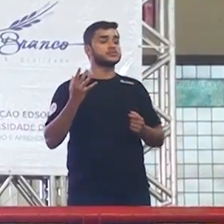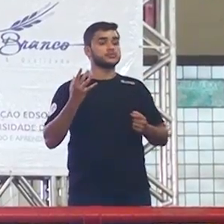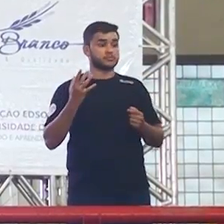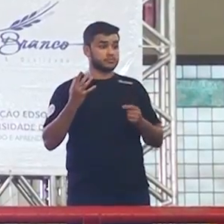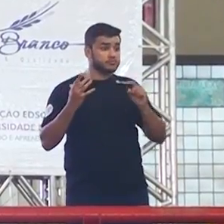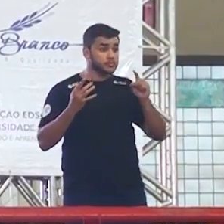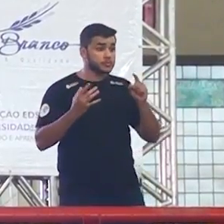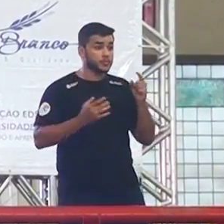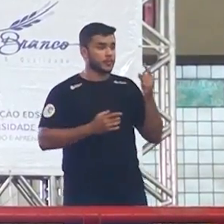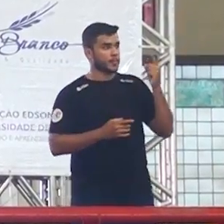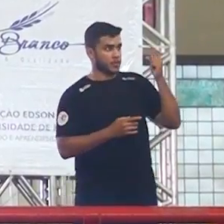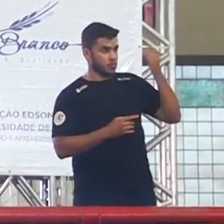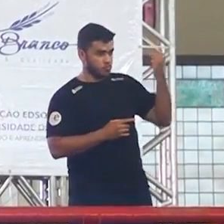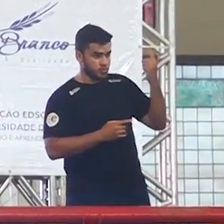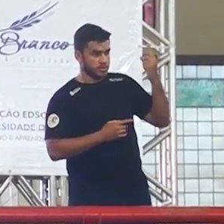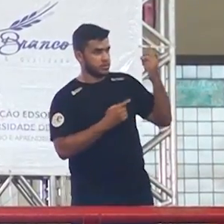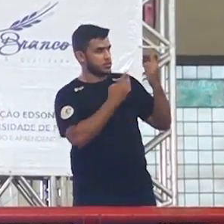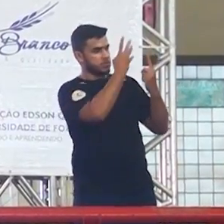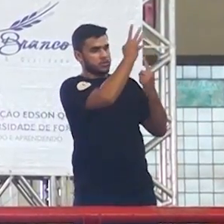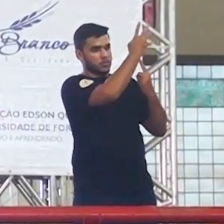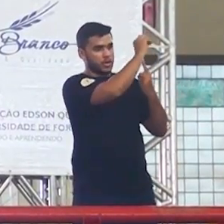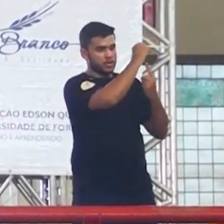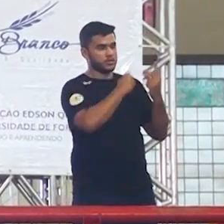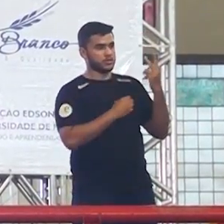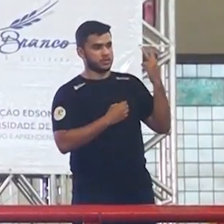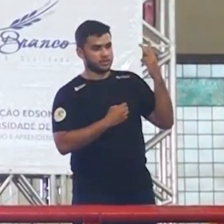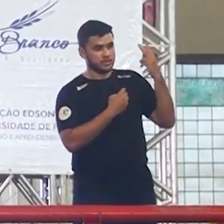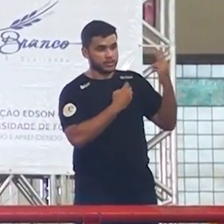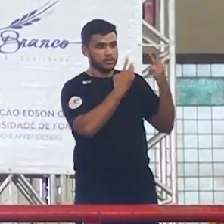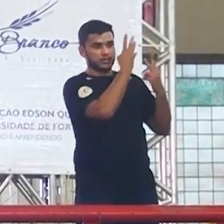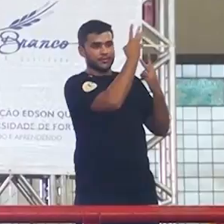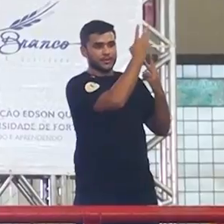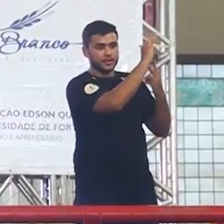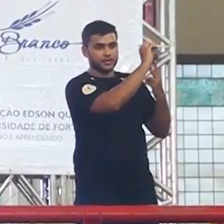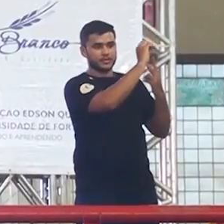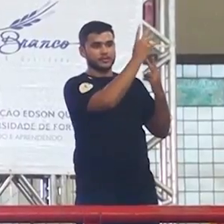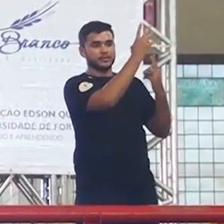são necessárias para gastar a mesma energia do refrigerador?